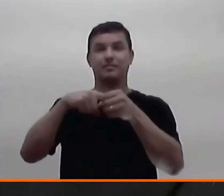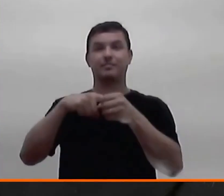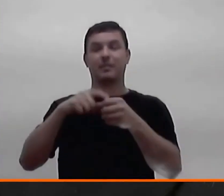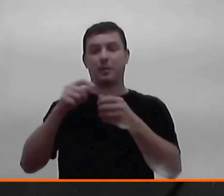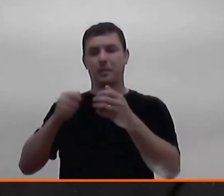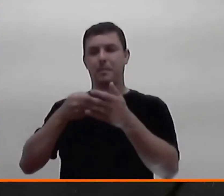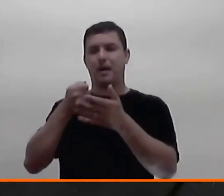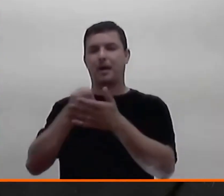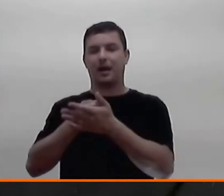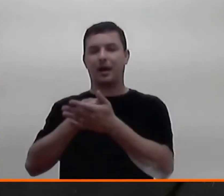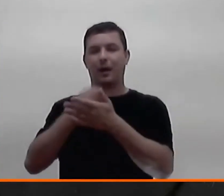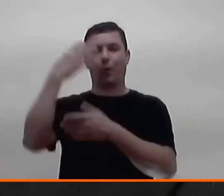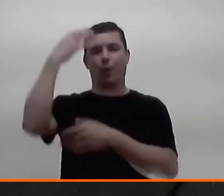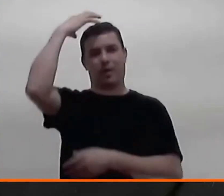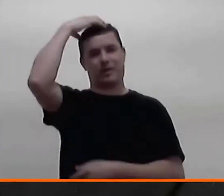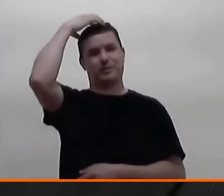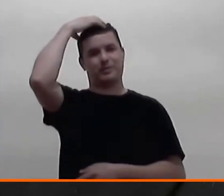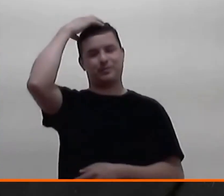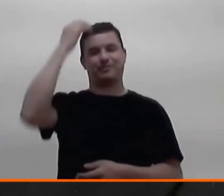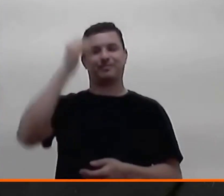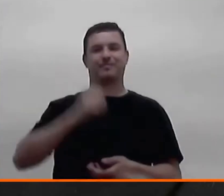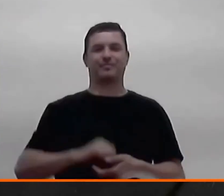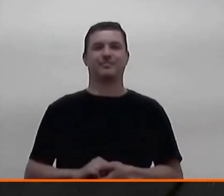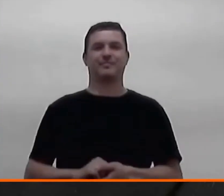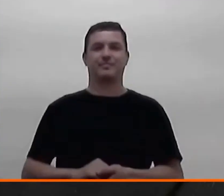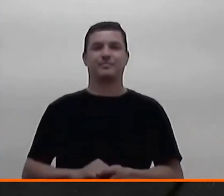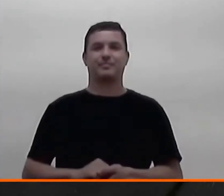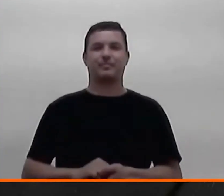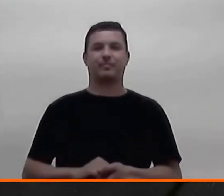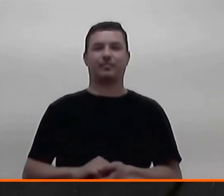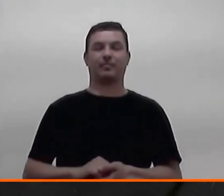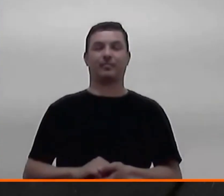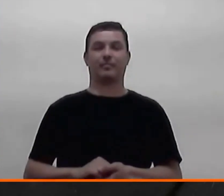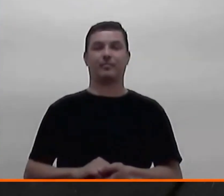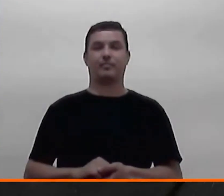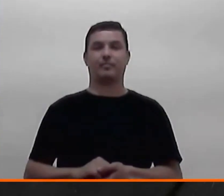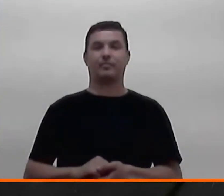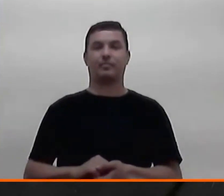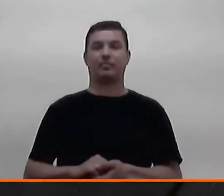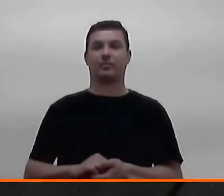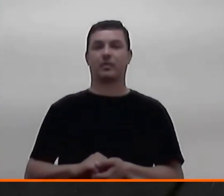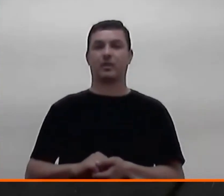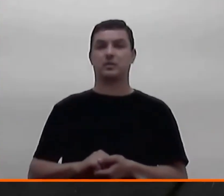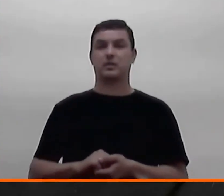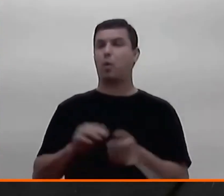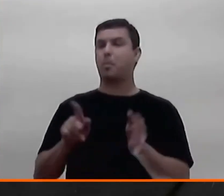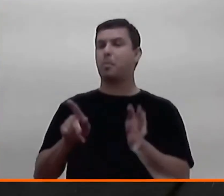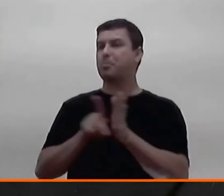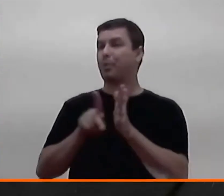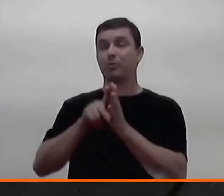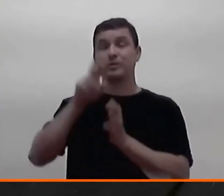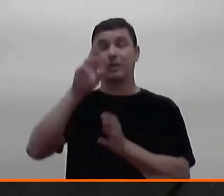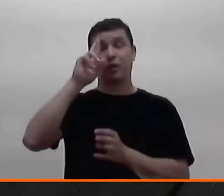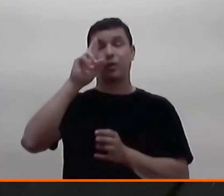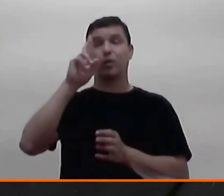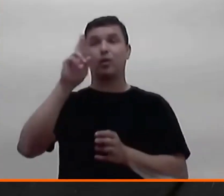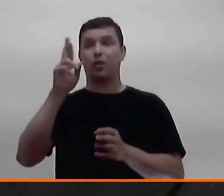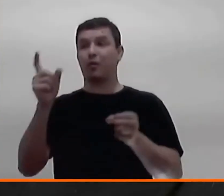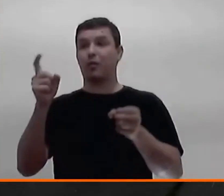eu te restituirei. Mas quem está falando isso é o Senhor. Então, quando o Senhor voltar,